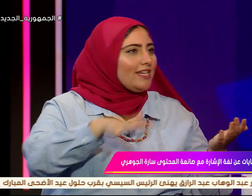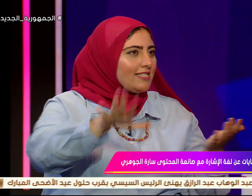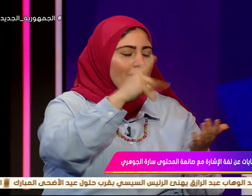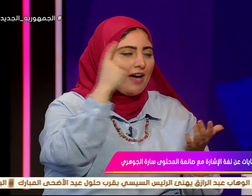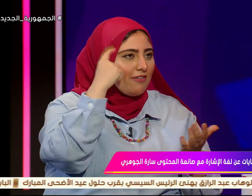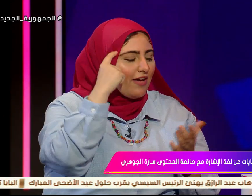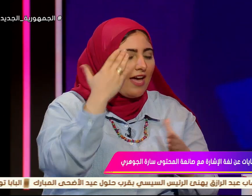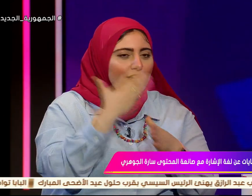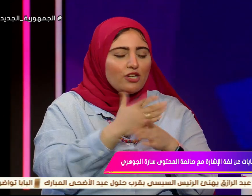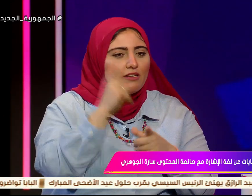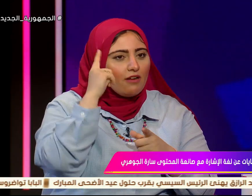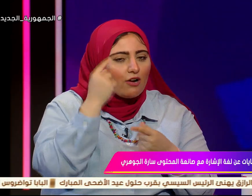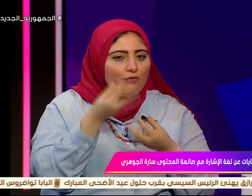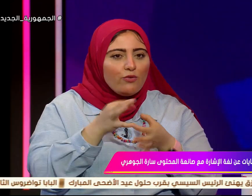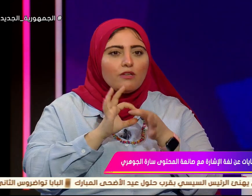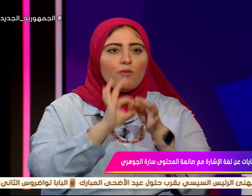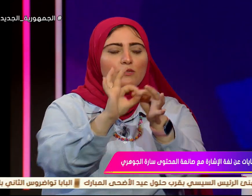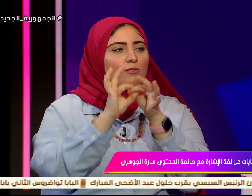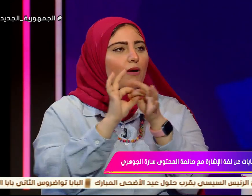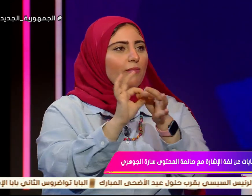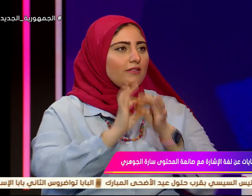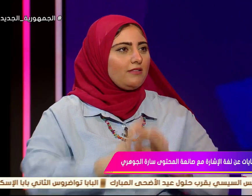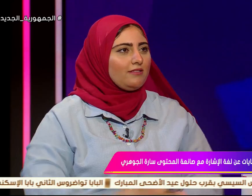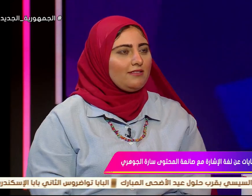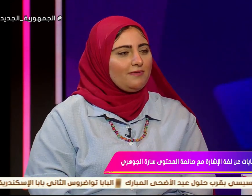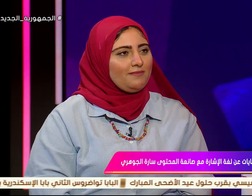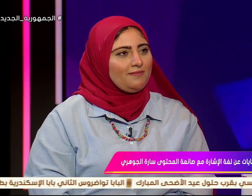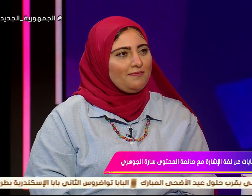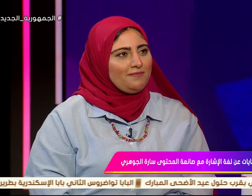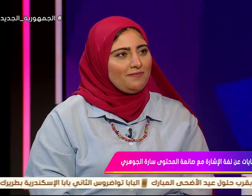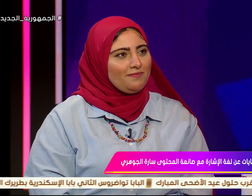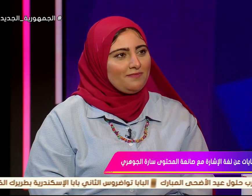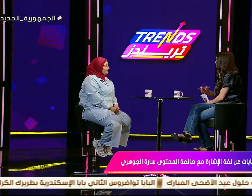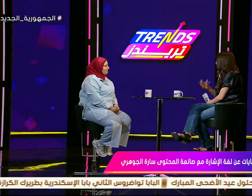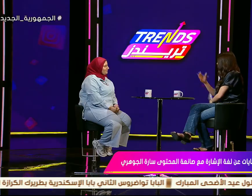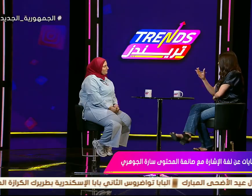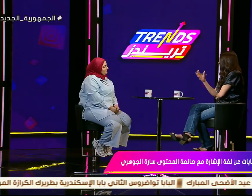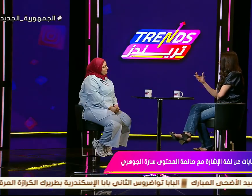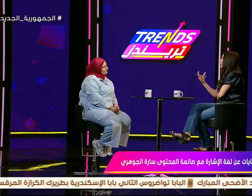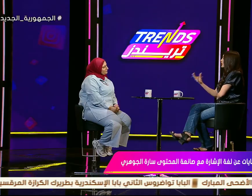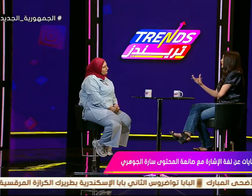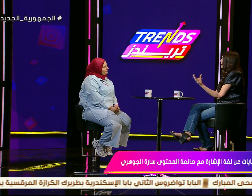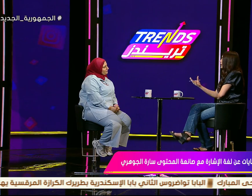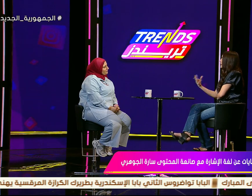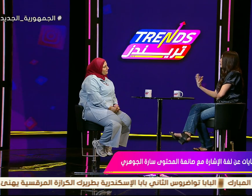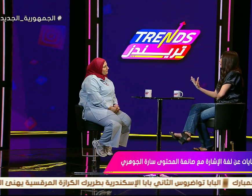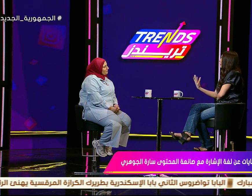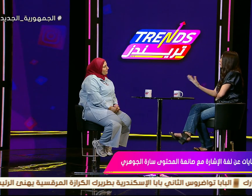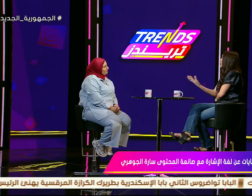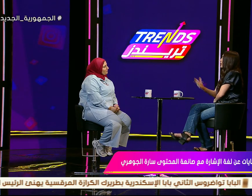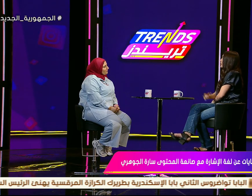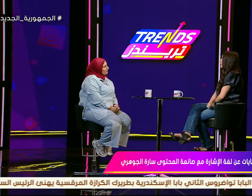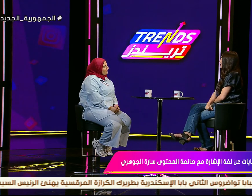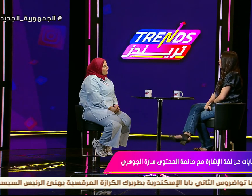الناس تبقى عارفاها علشان يعرفوا يتواصلوا مع بعض طيب بس هي بتاخد وقت قد ايه للانسان ان هو